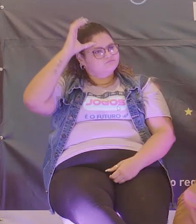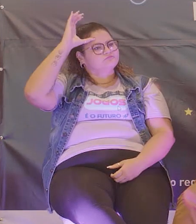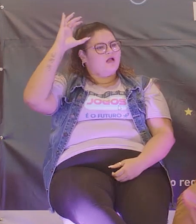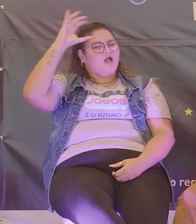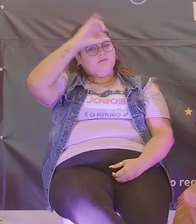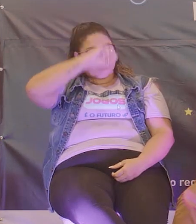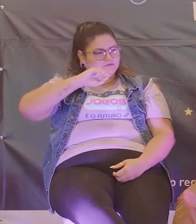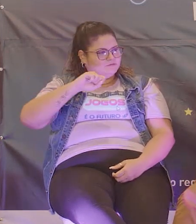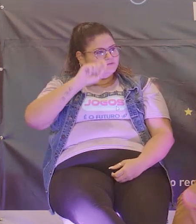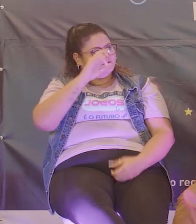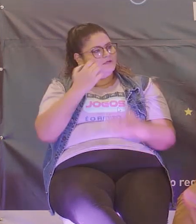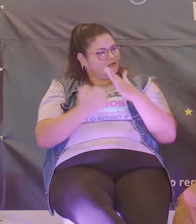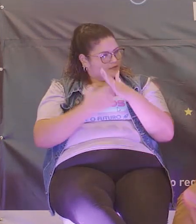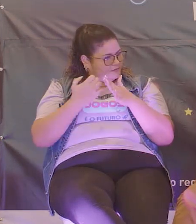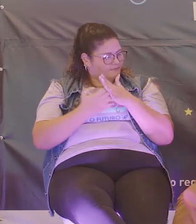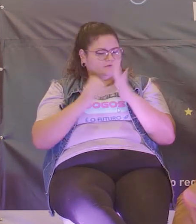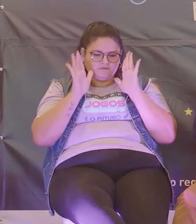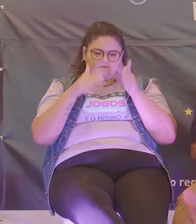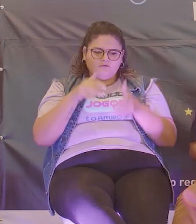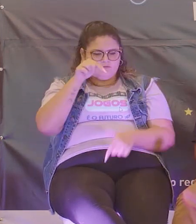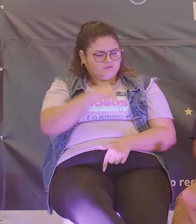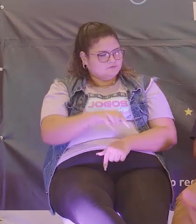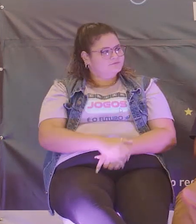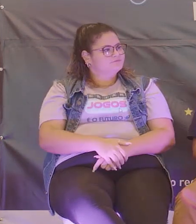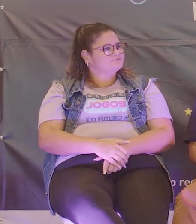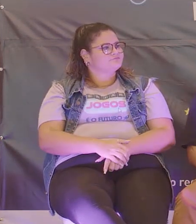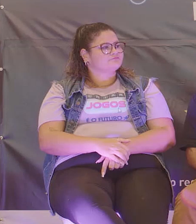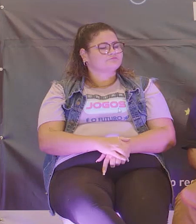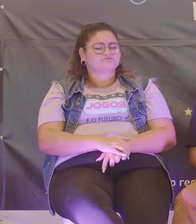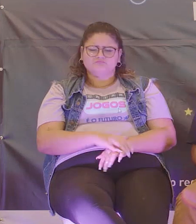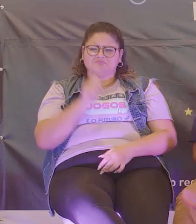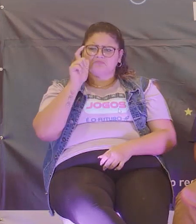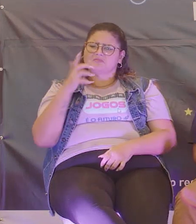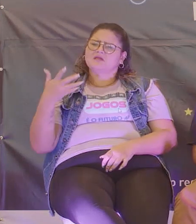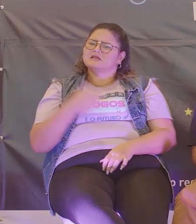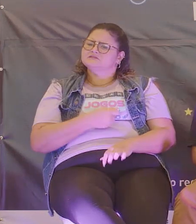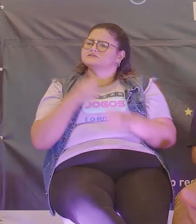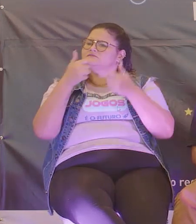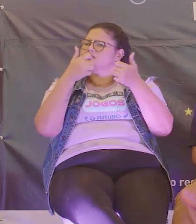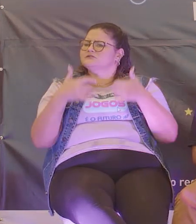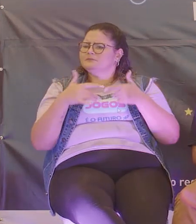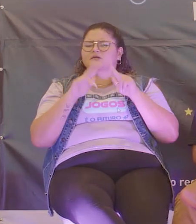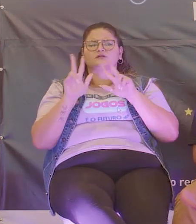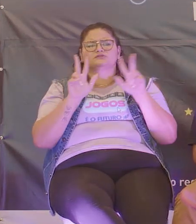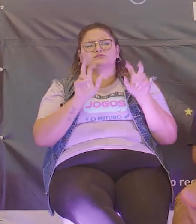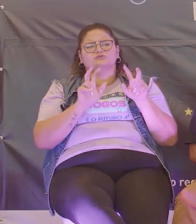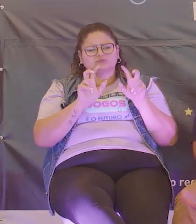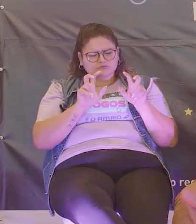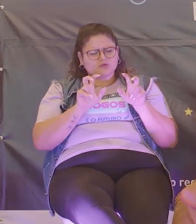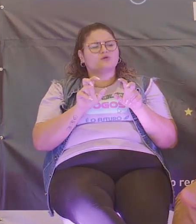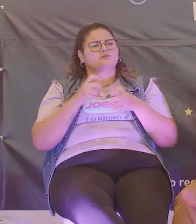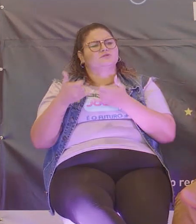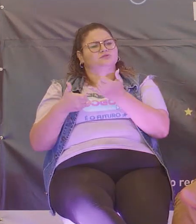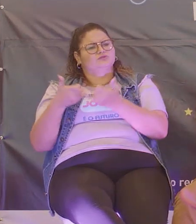grande. E tem empresas que vivem somente disso também. Cara, muito, muito interessante você colocar aí, né, a parte de